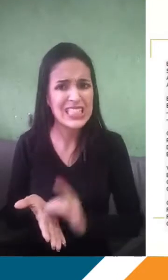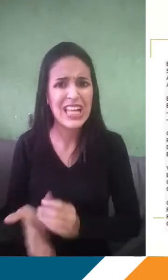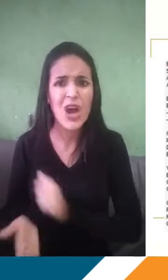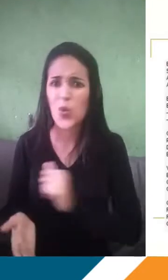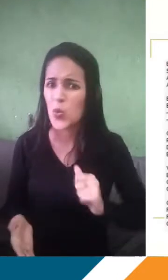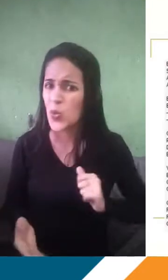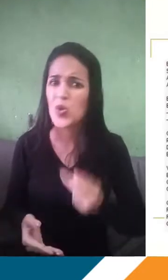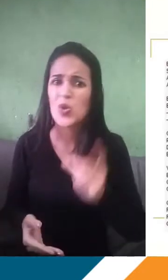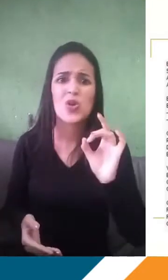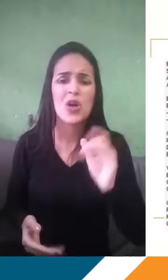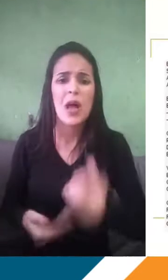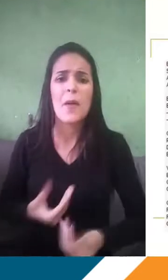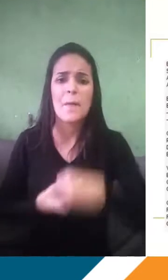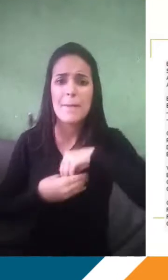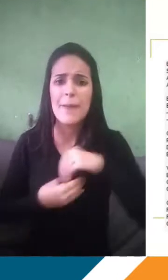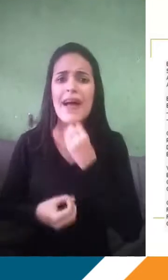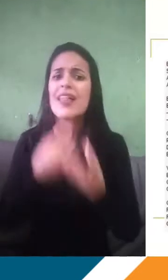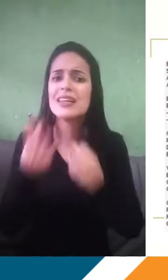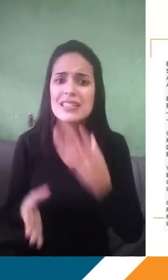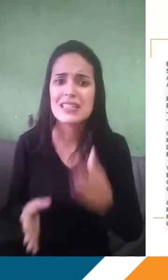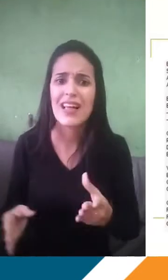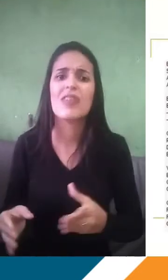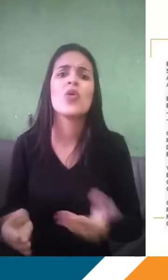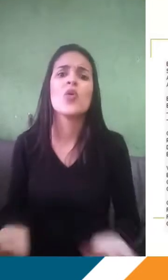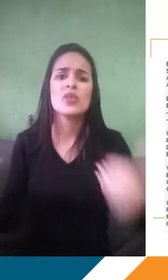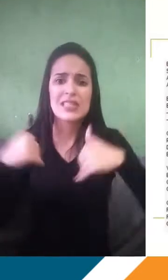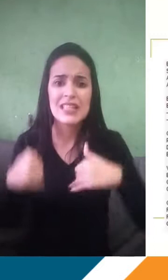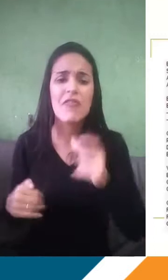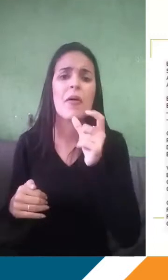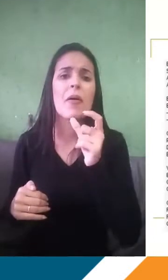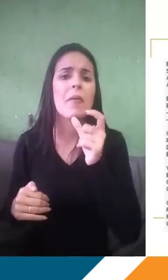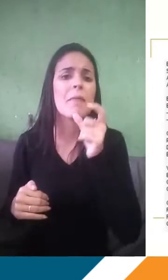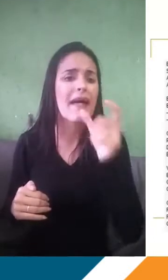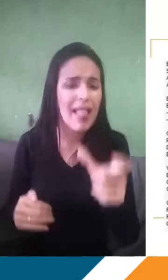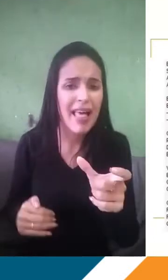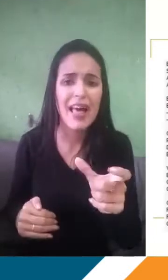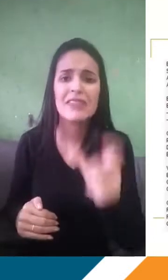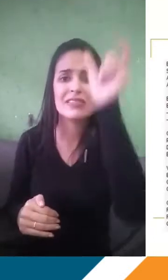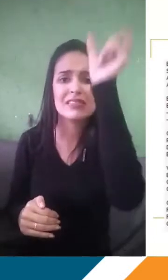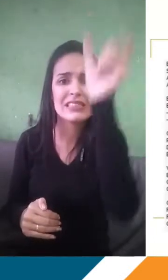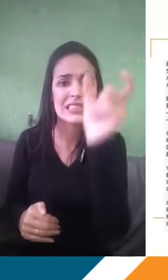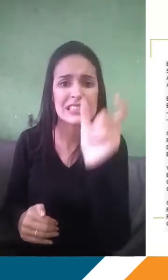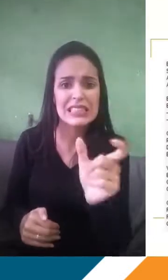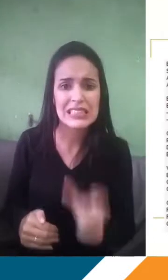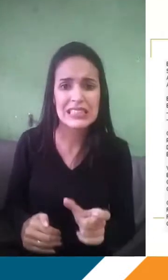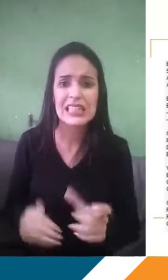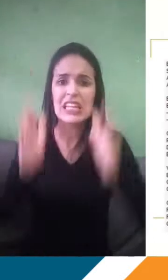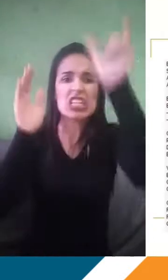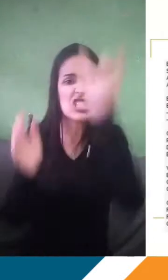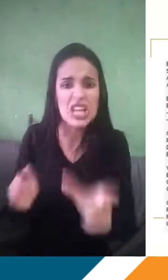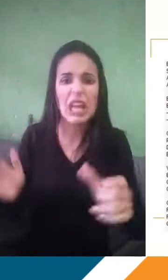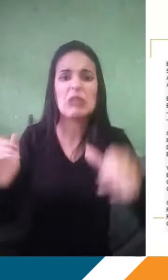mostra como esses poetas reduziam a poesia a uma forma, a um modelo. Na sétima estrofe, mostra como